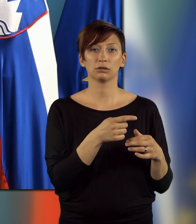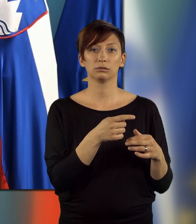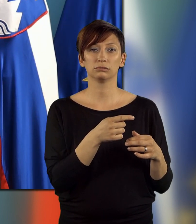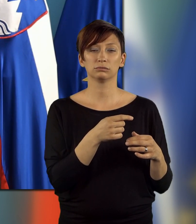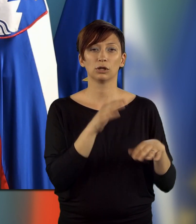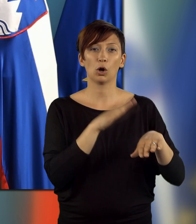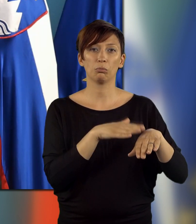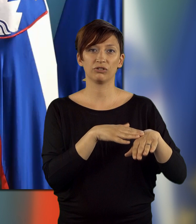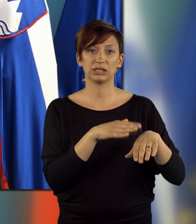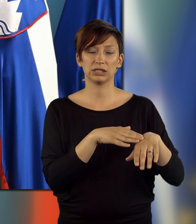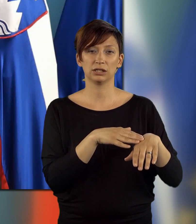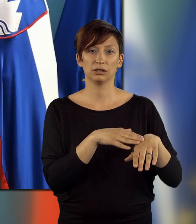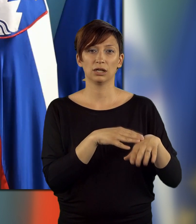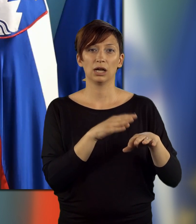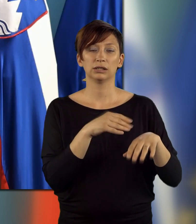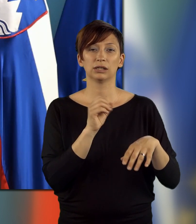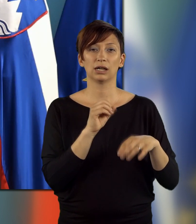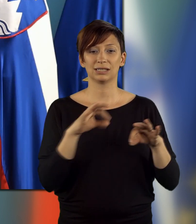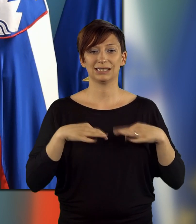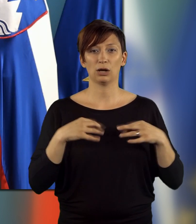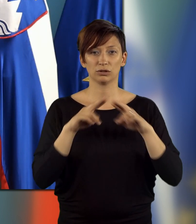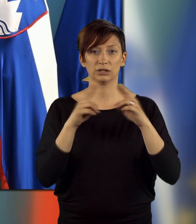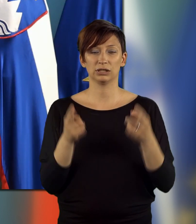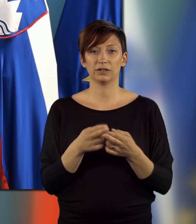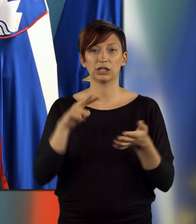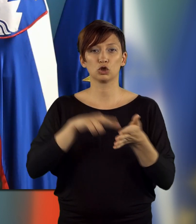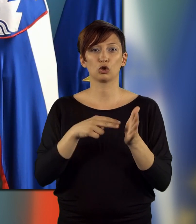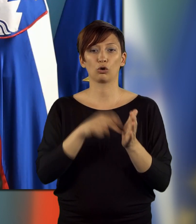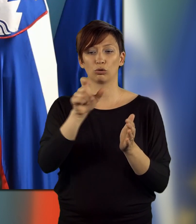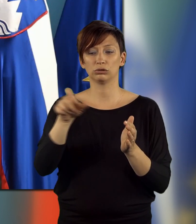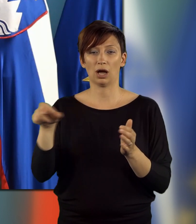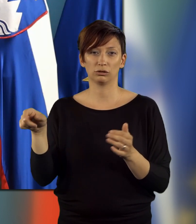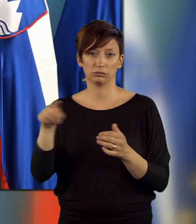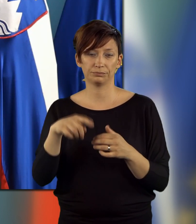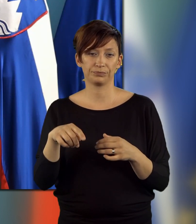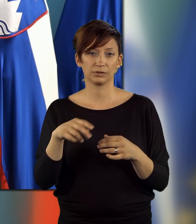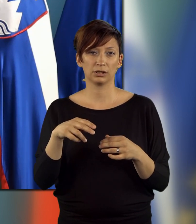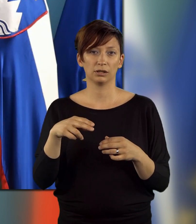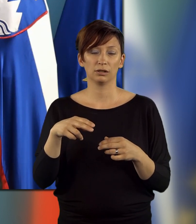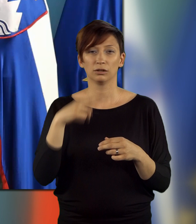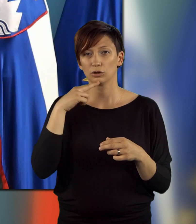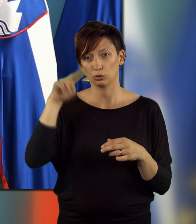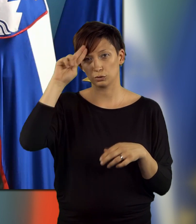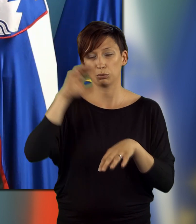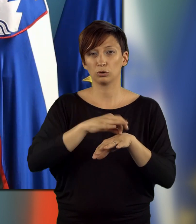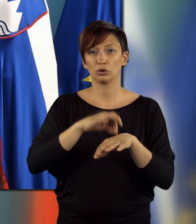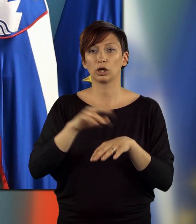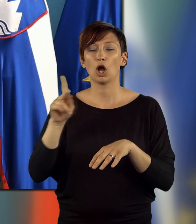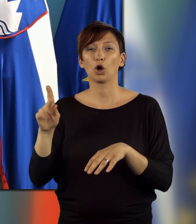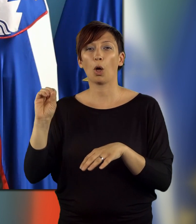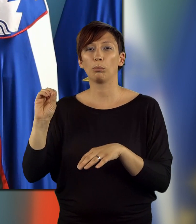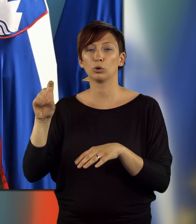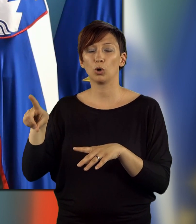potem obvestilo na zdravstveni svet strokovnjakov in gospod